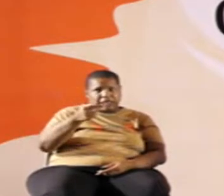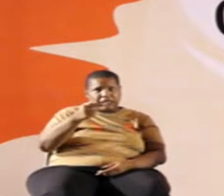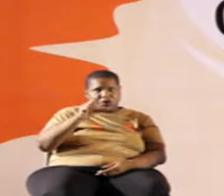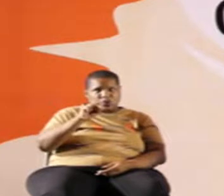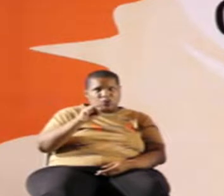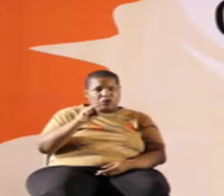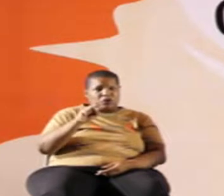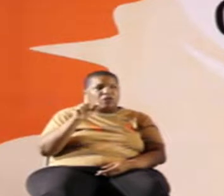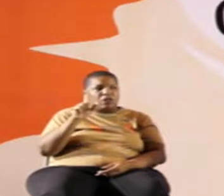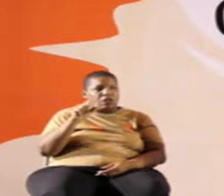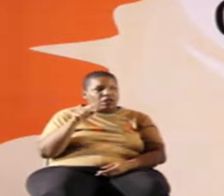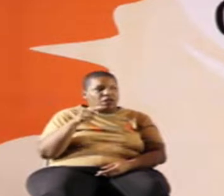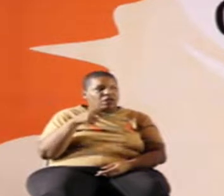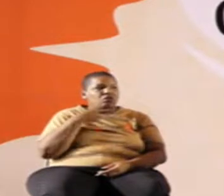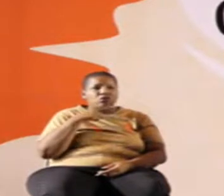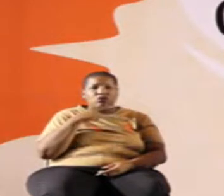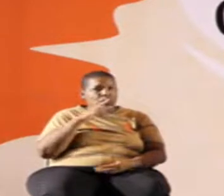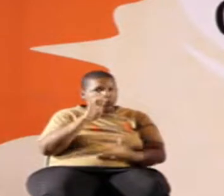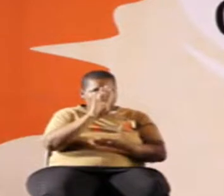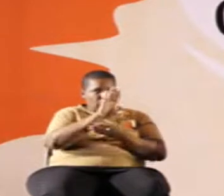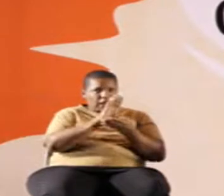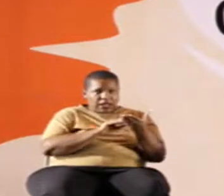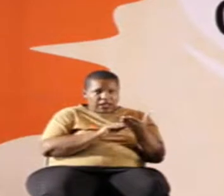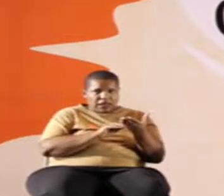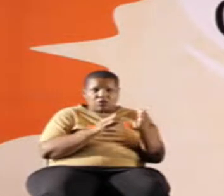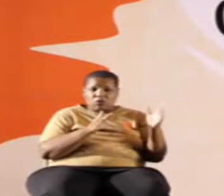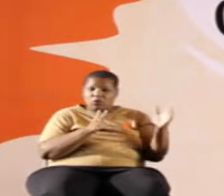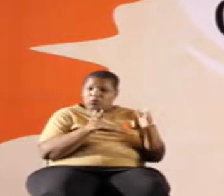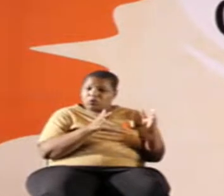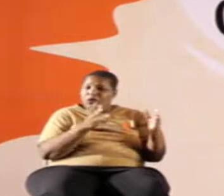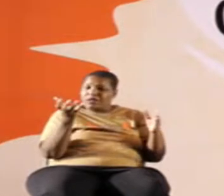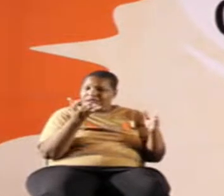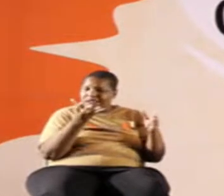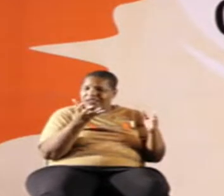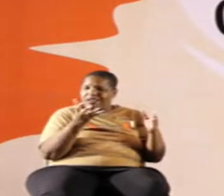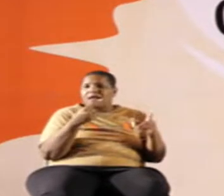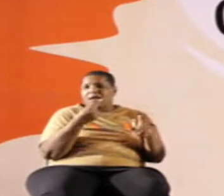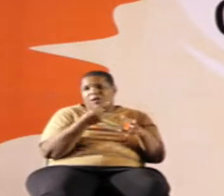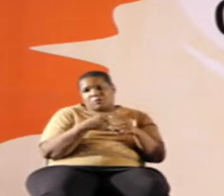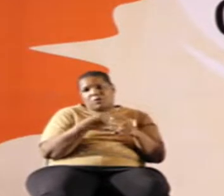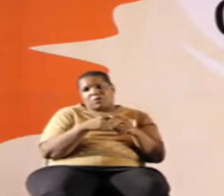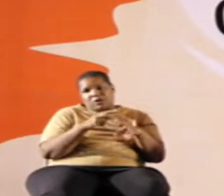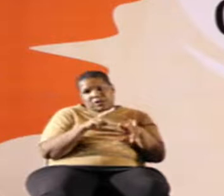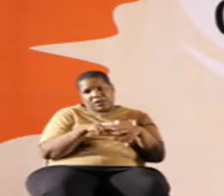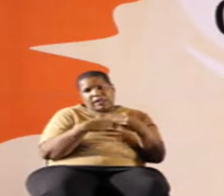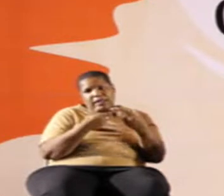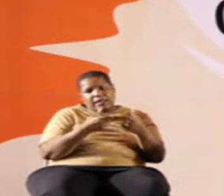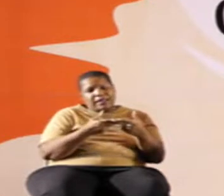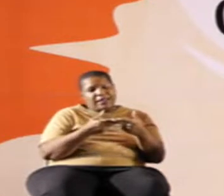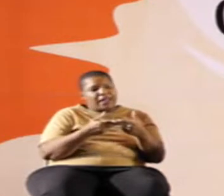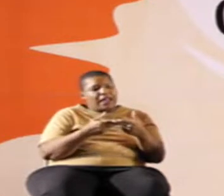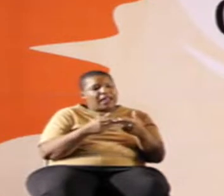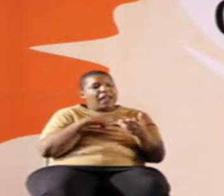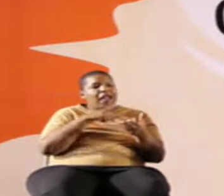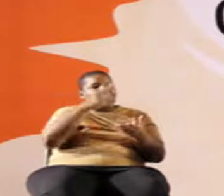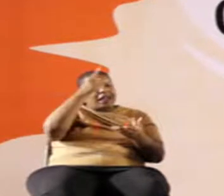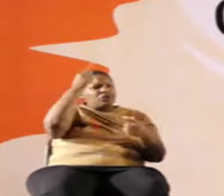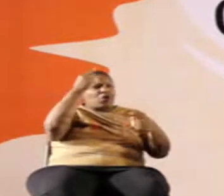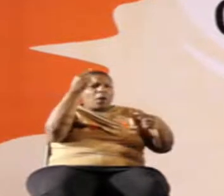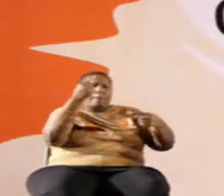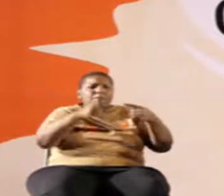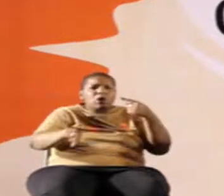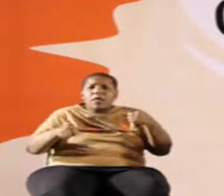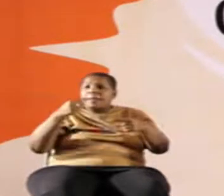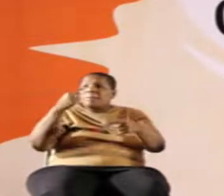engano. Ela não conseguiu gravar no período que ela quis gravar, porque as gravadoras proibiram